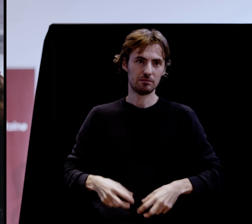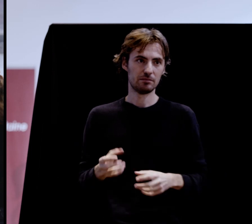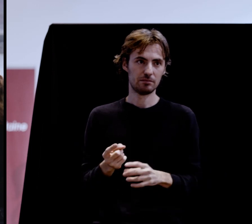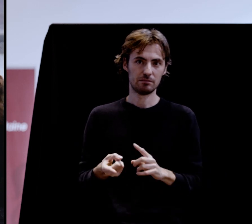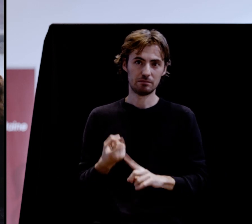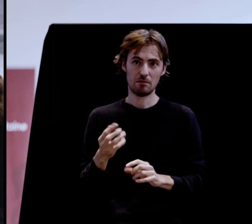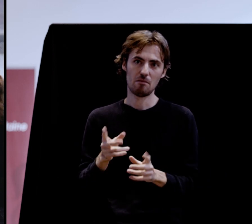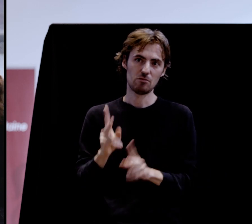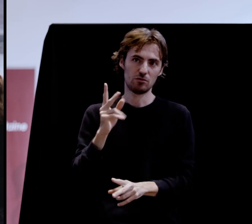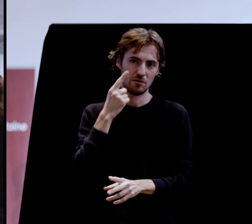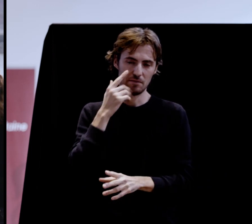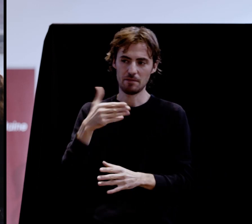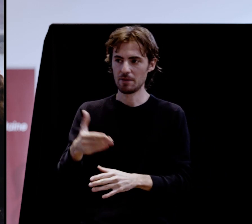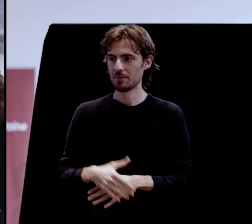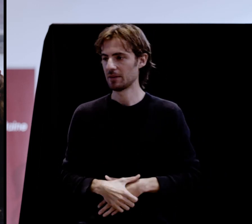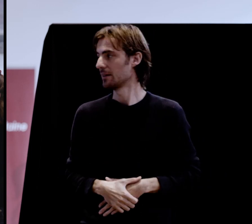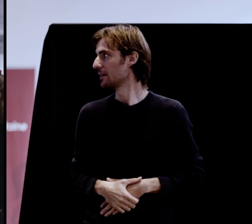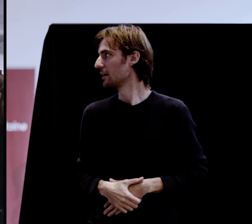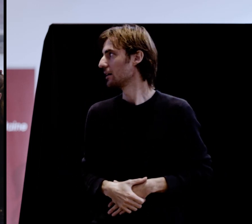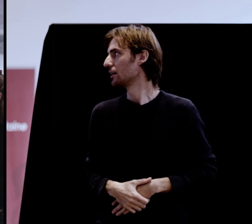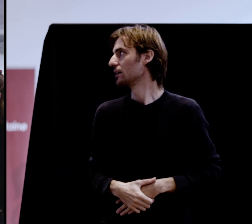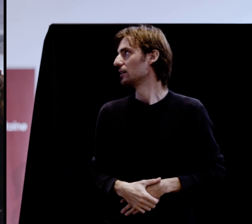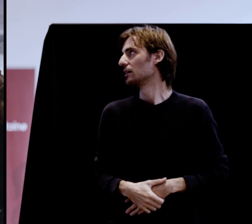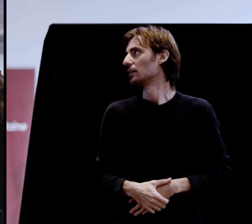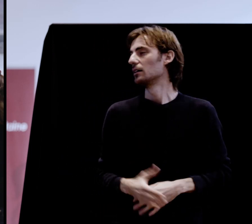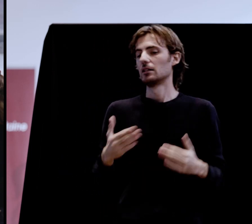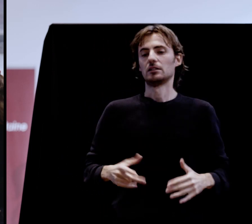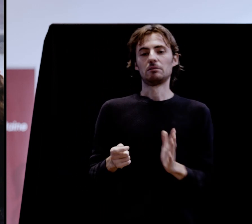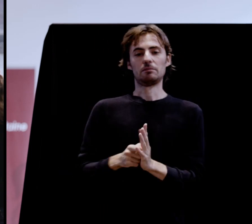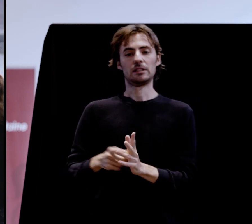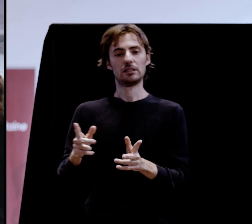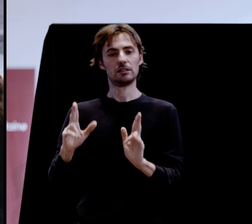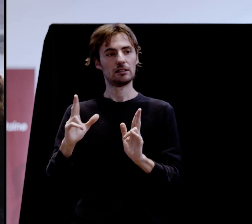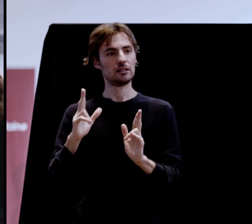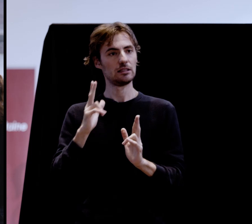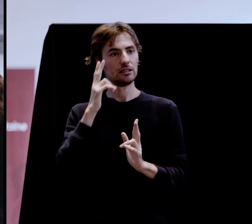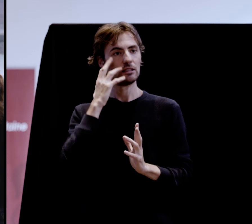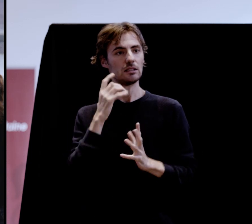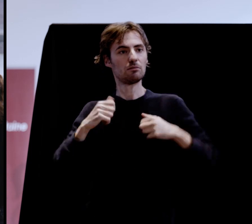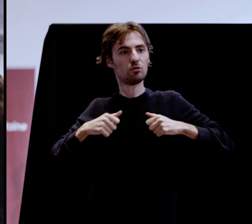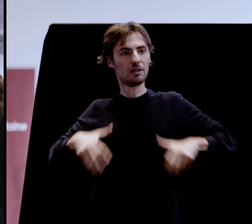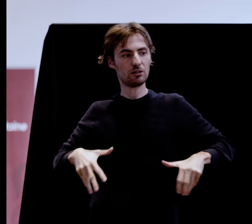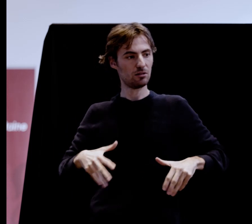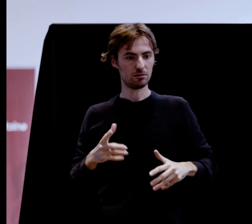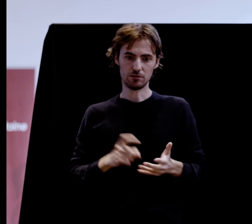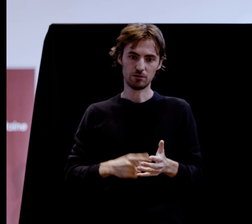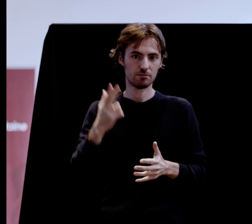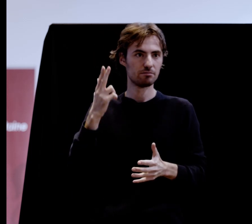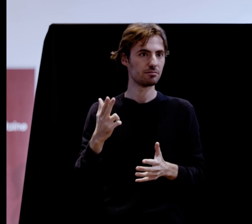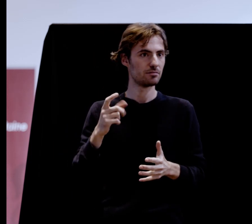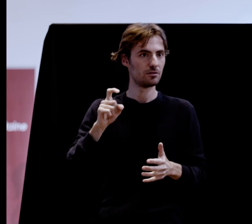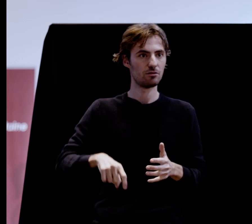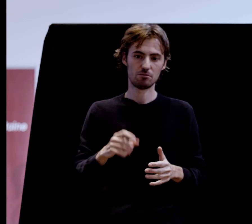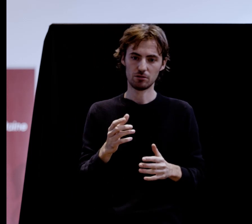Au moment de la puberté, là, le traitement ne se discute pas. Il est nécessaire de le débuter pour